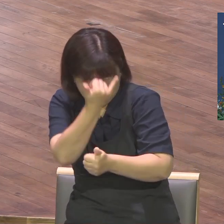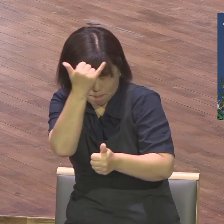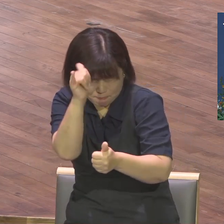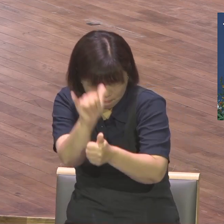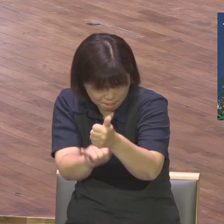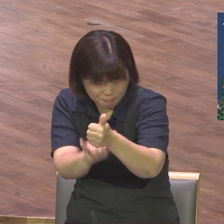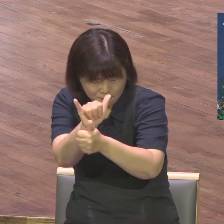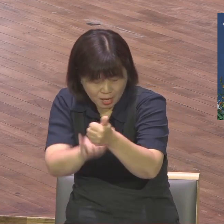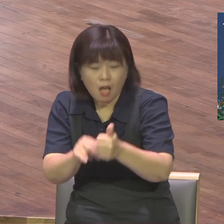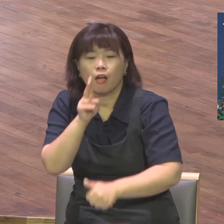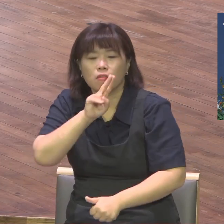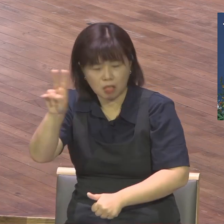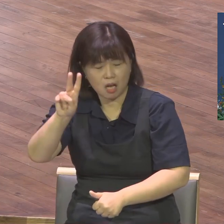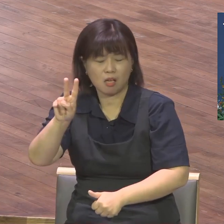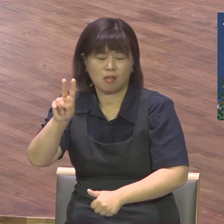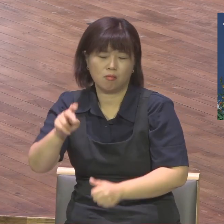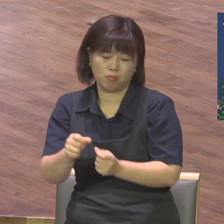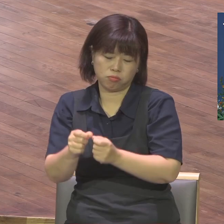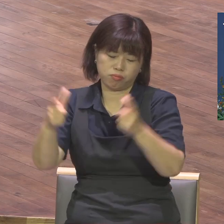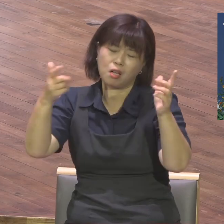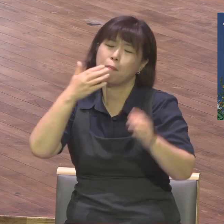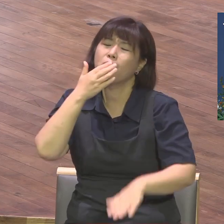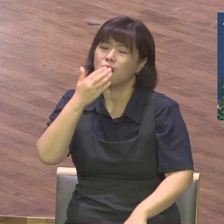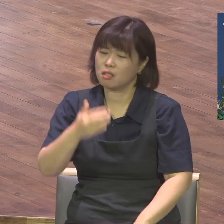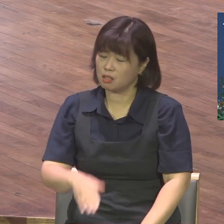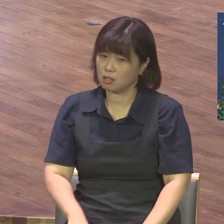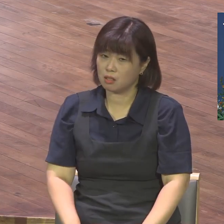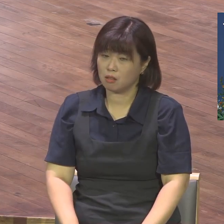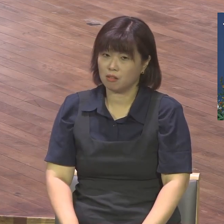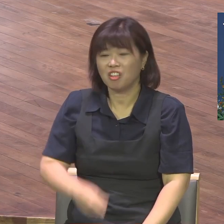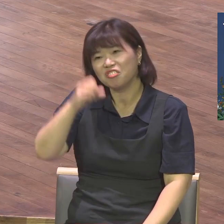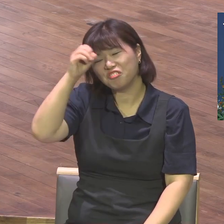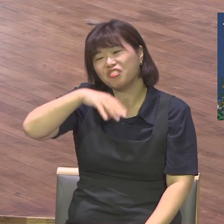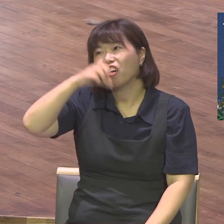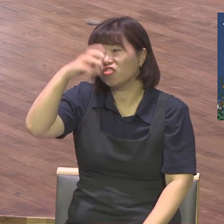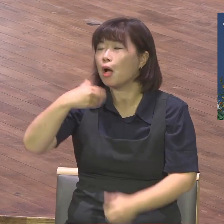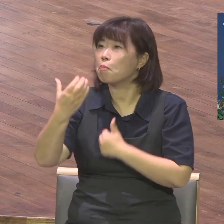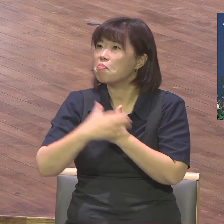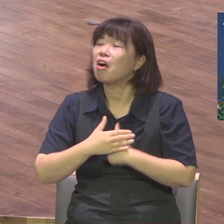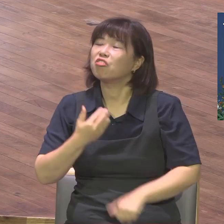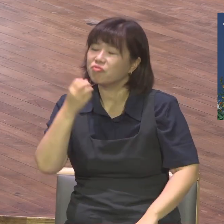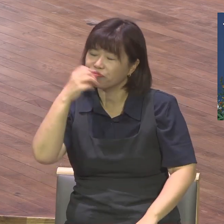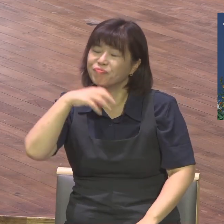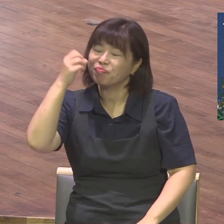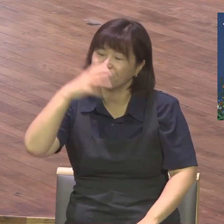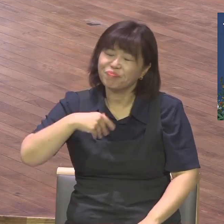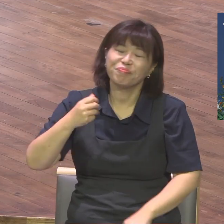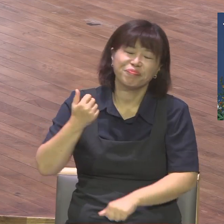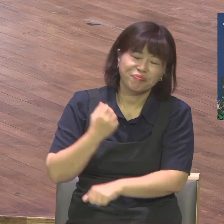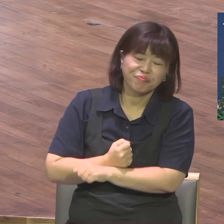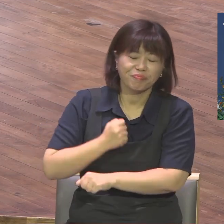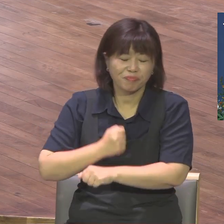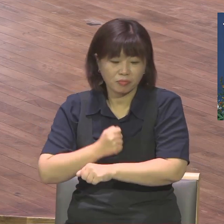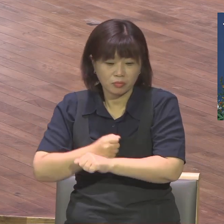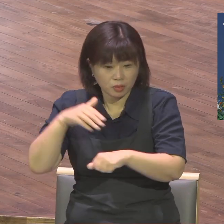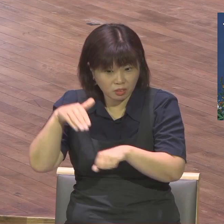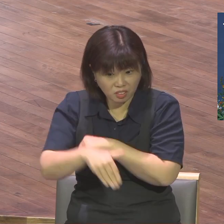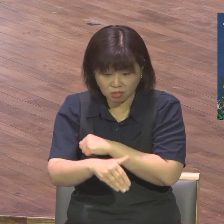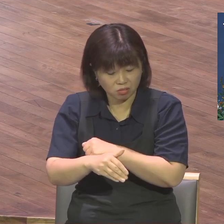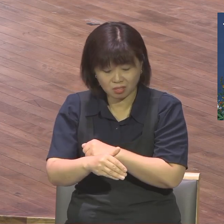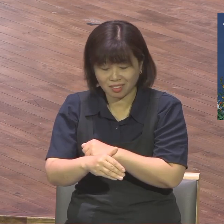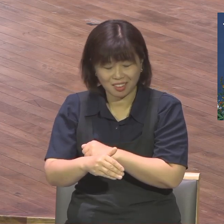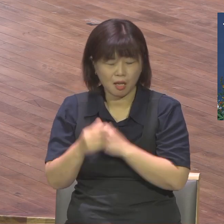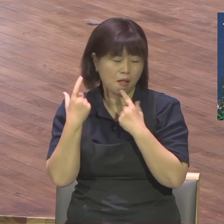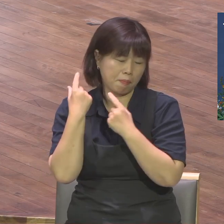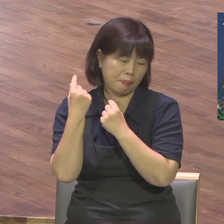30억 이제 100배의 열매가 맺힌다. 응? 하나님 앞에서 내가 날마다 죽노라. 무슨 갈등이 있고 무엇이